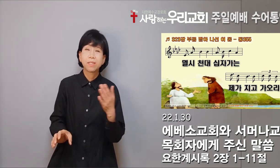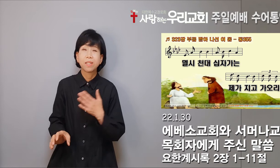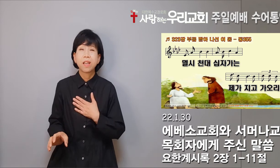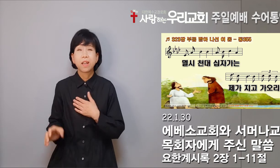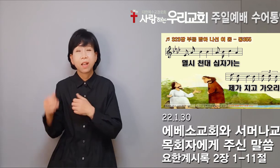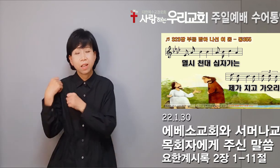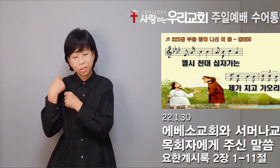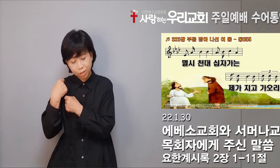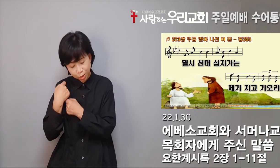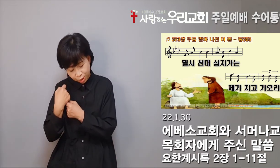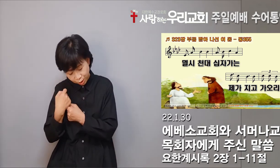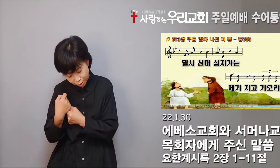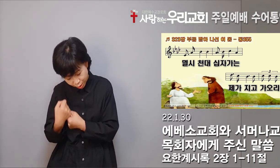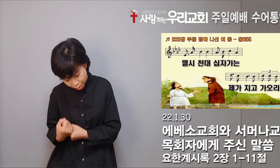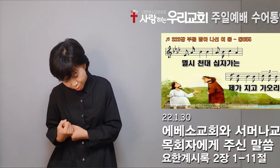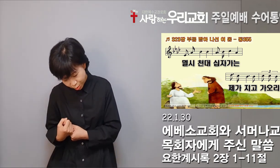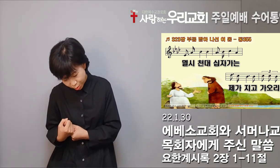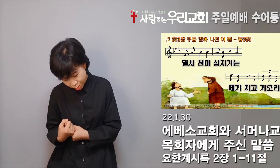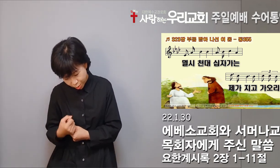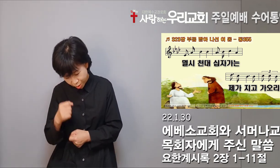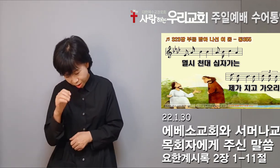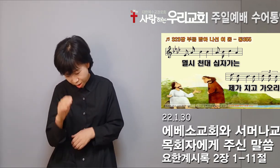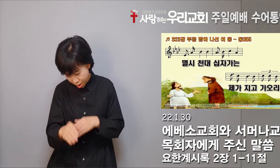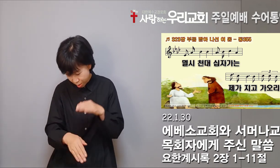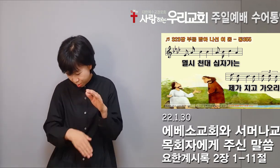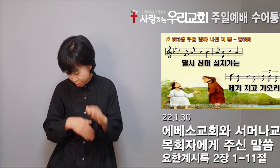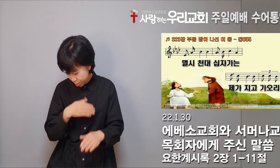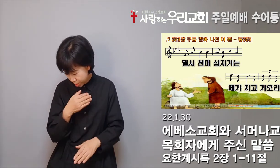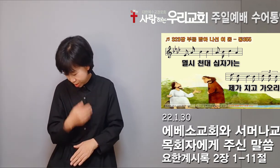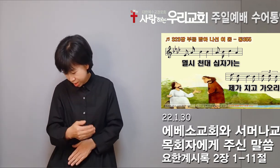십자가는 제가 지고